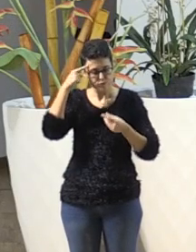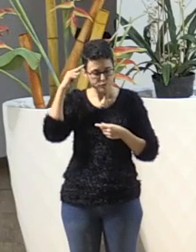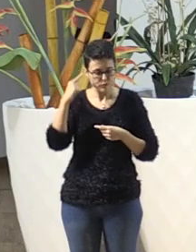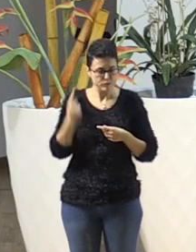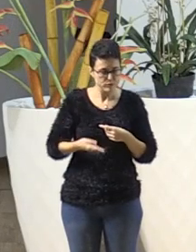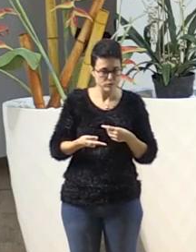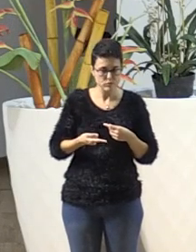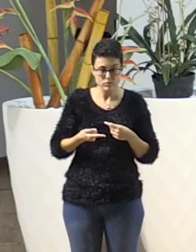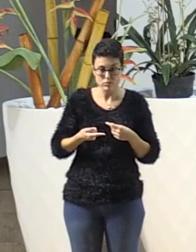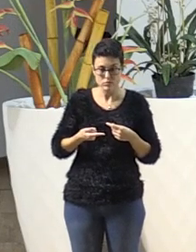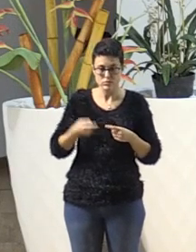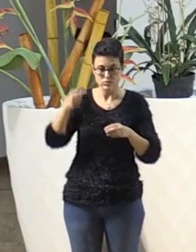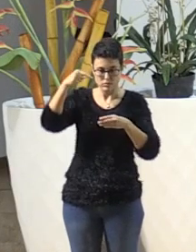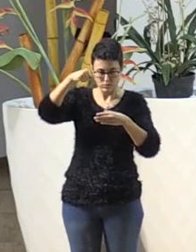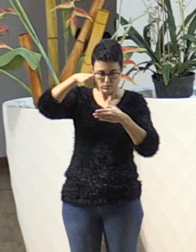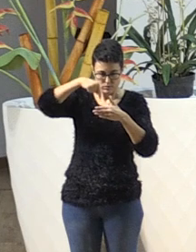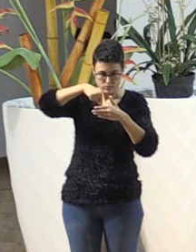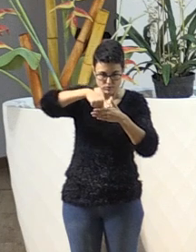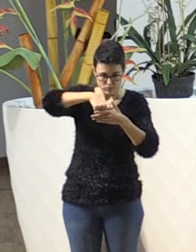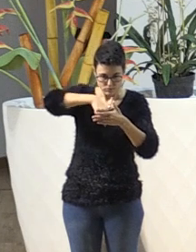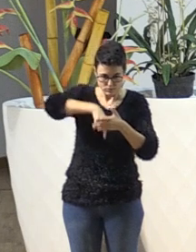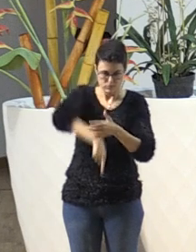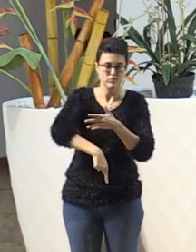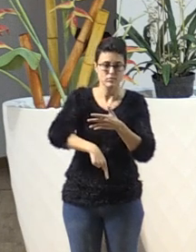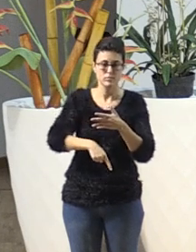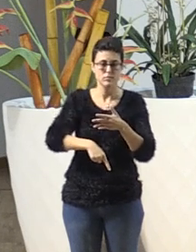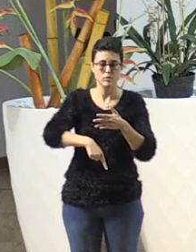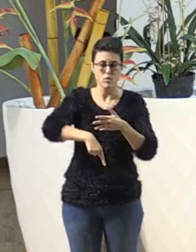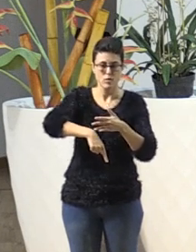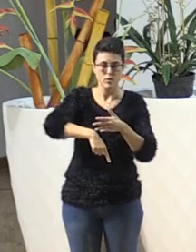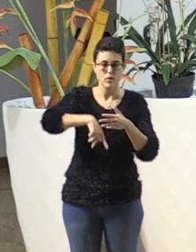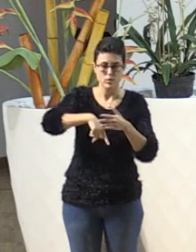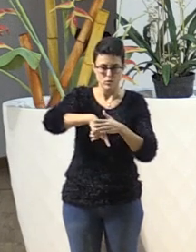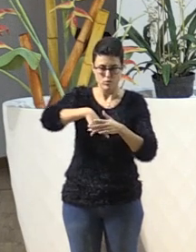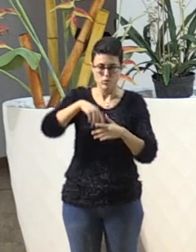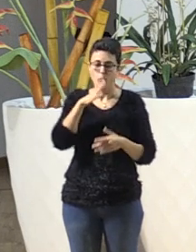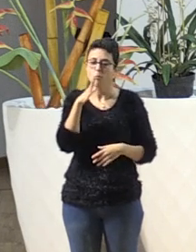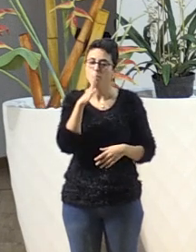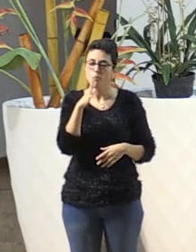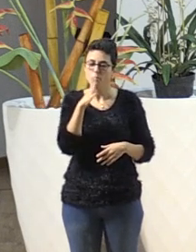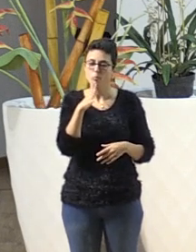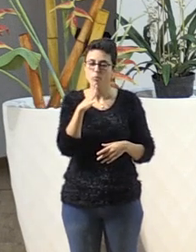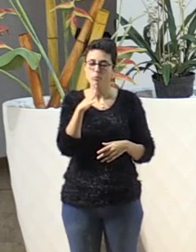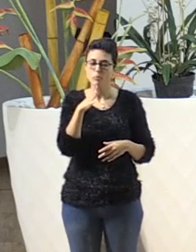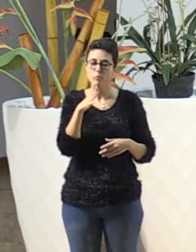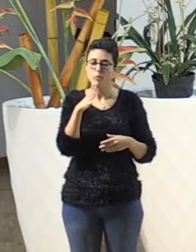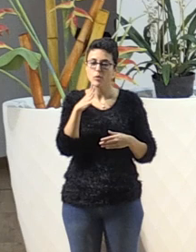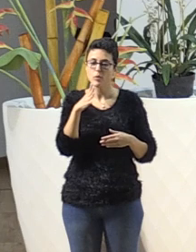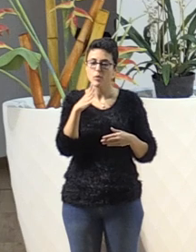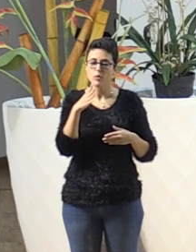incidir con eficacia en revertir, para eliminar, cualquier forma